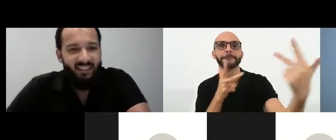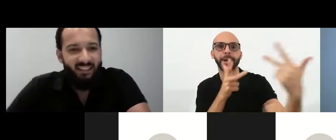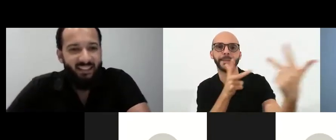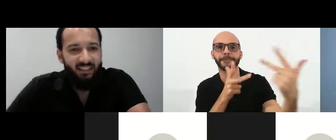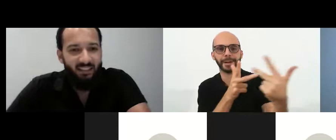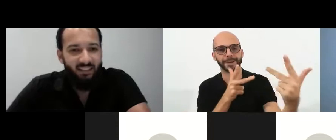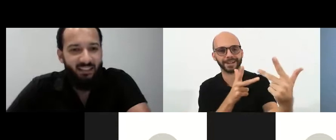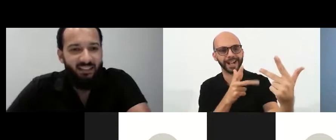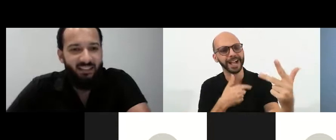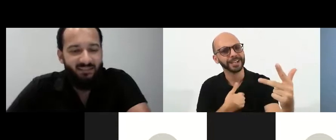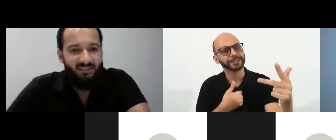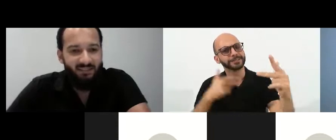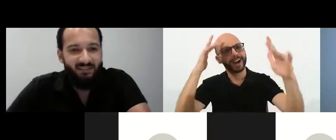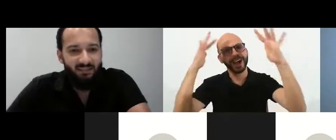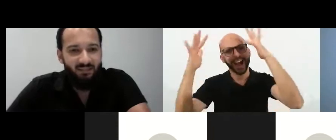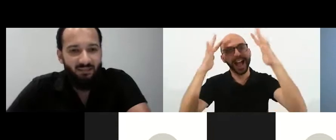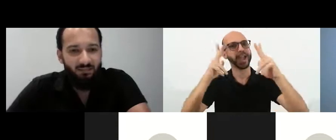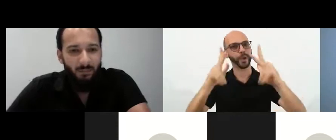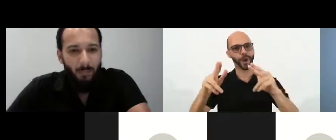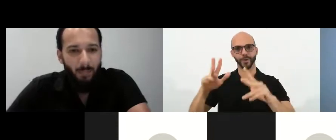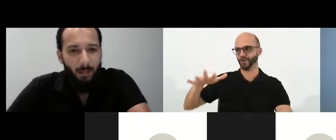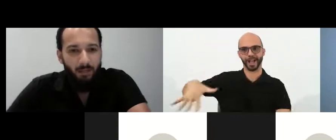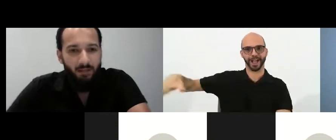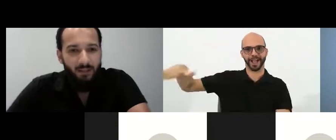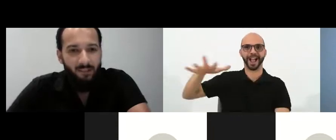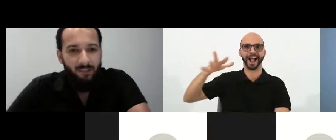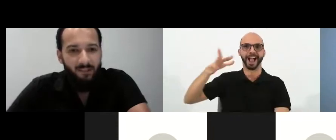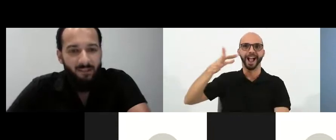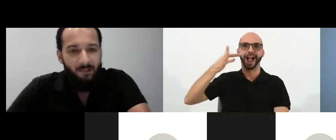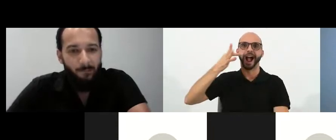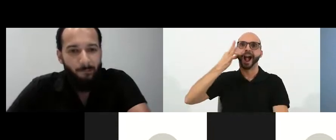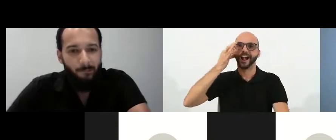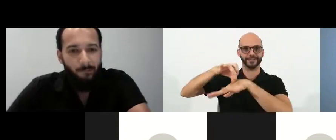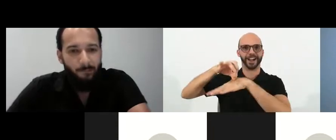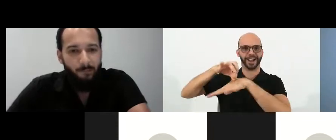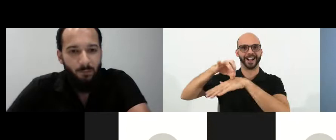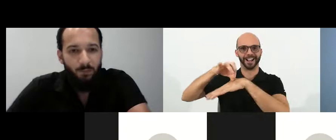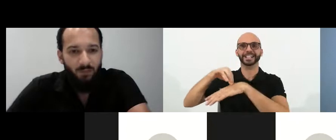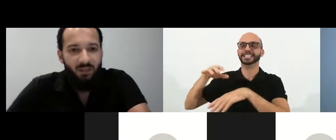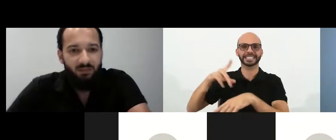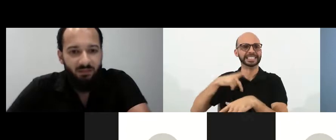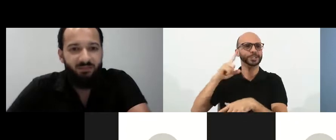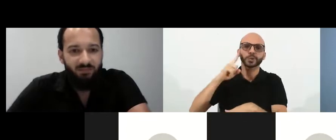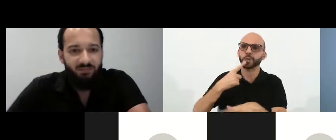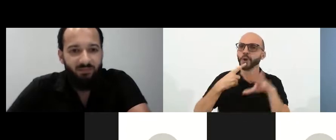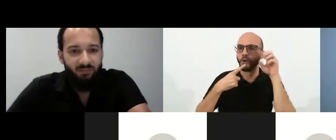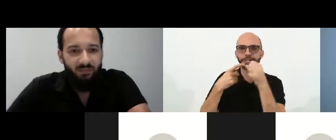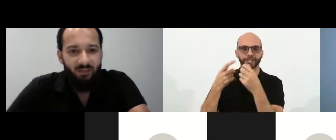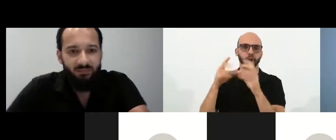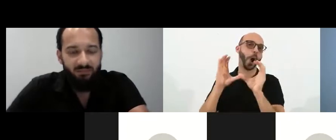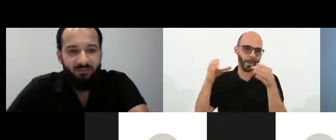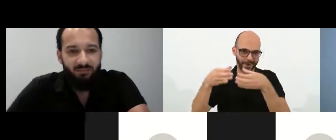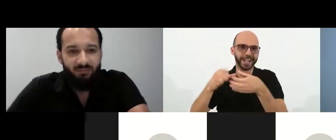Rodrigo estávamos conversando, nós dois, e eu achei aquilo muito interessante, porque é como se nós estivéssemos